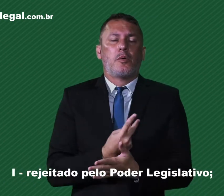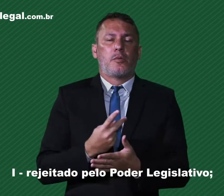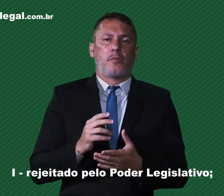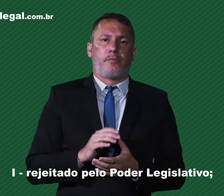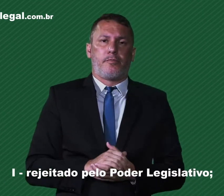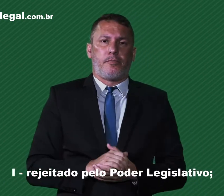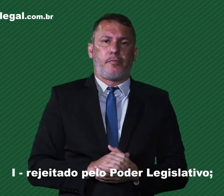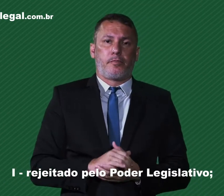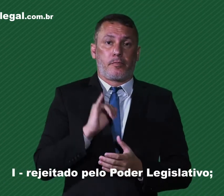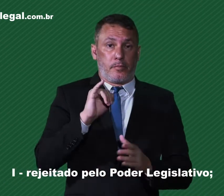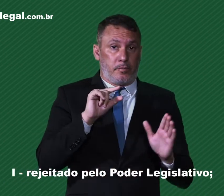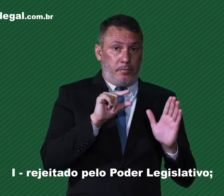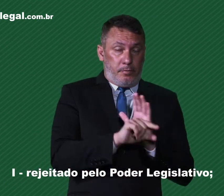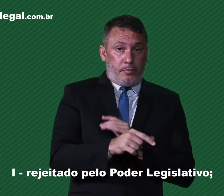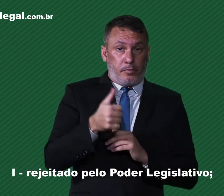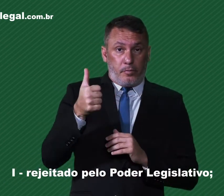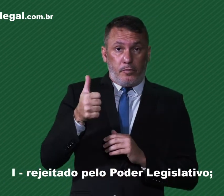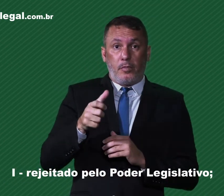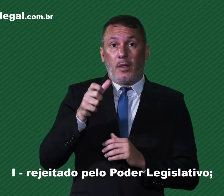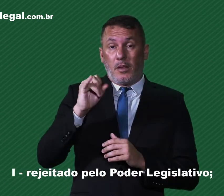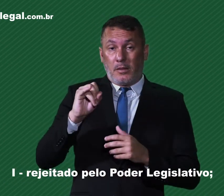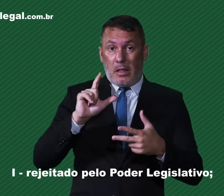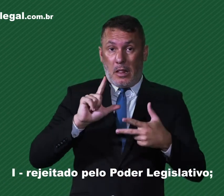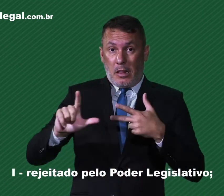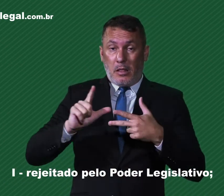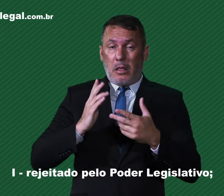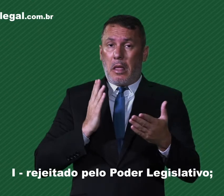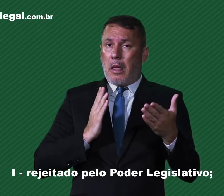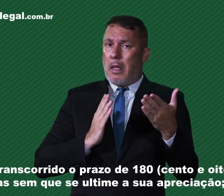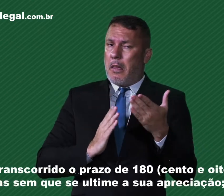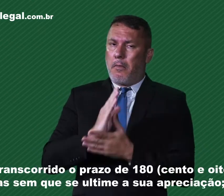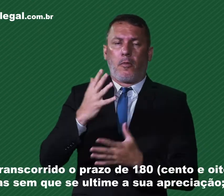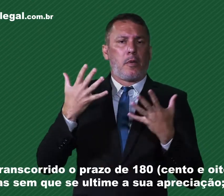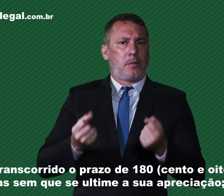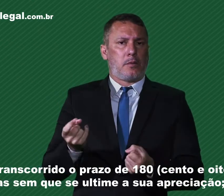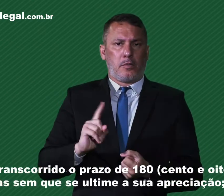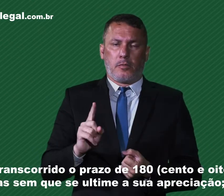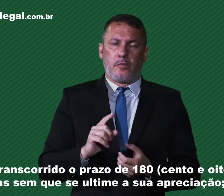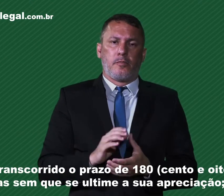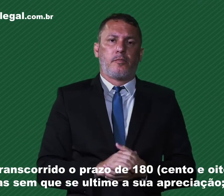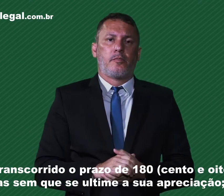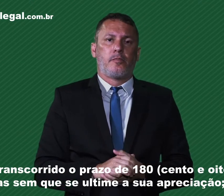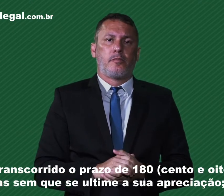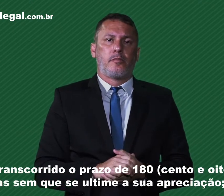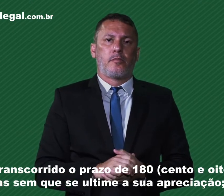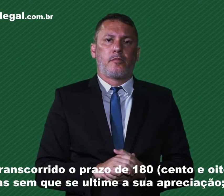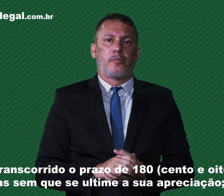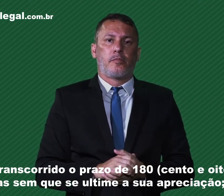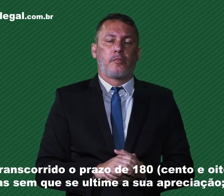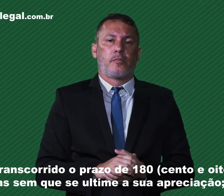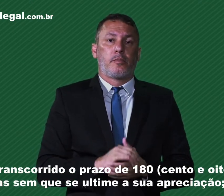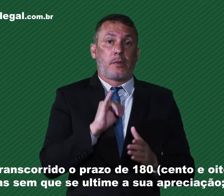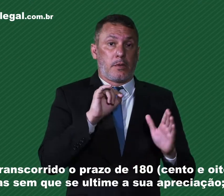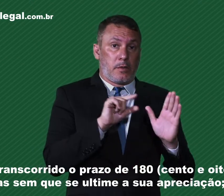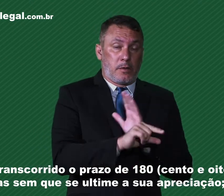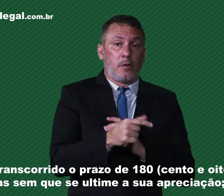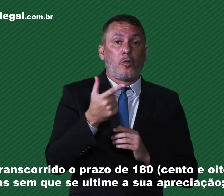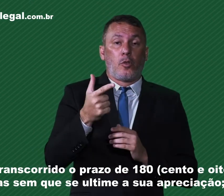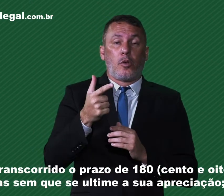inciso um rejeitado pelo poder legislativo inciso 2 transcorrido o prazo de 180 dias